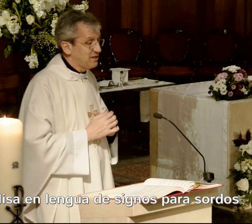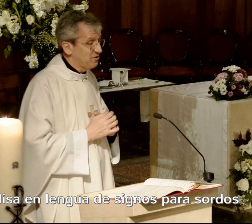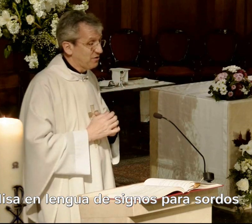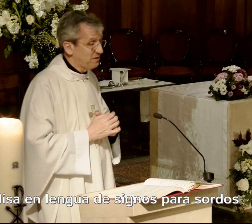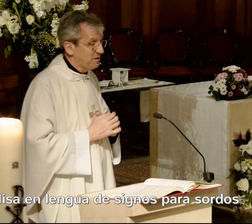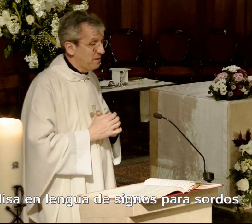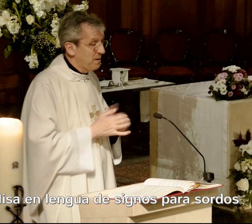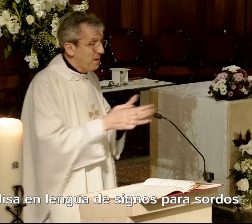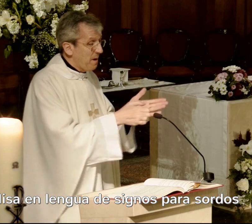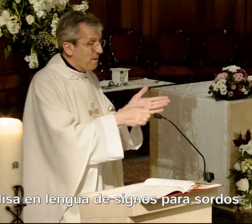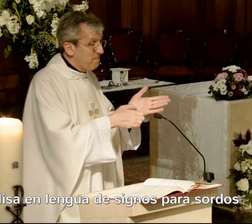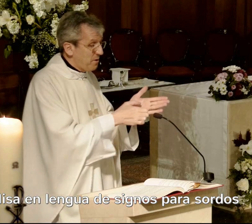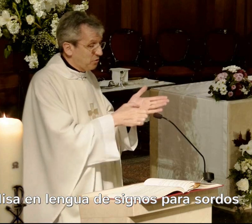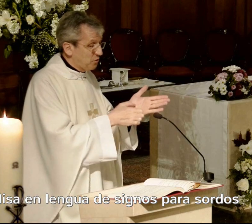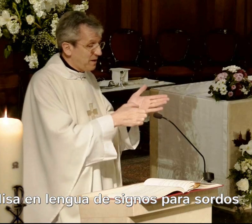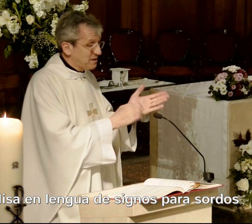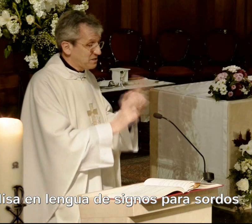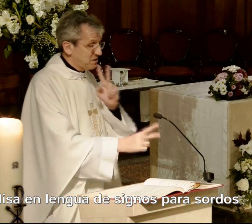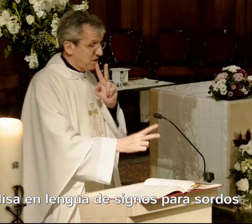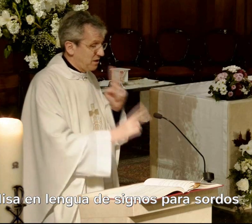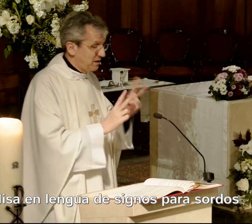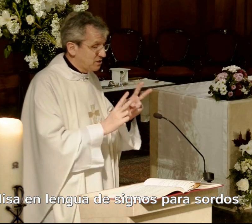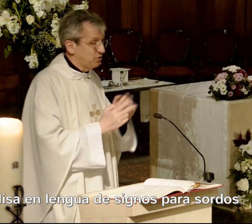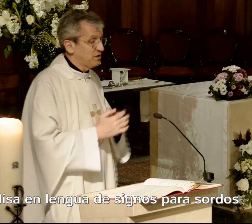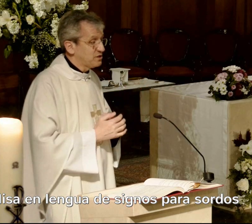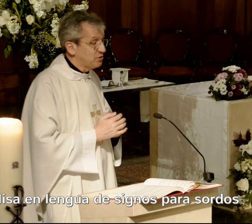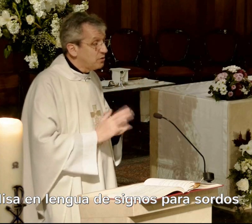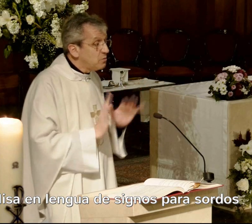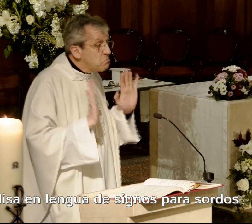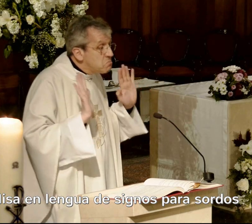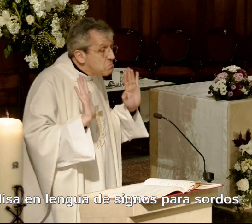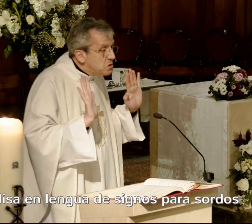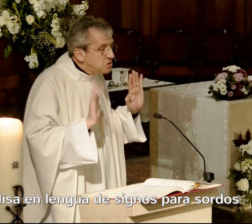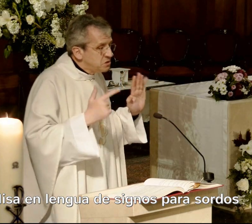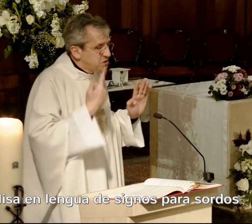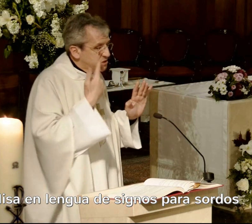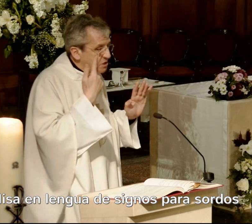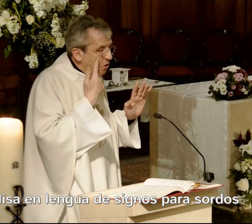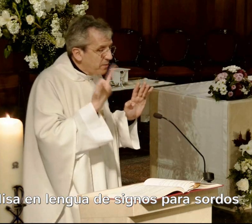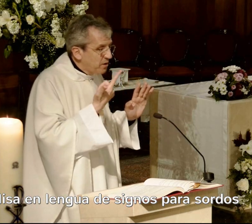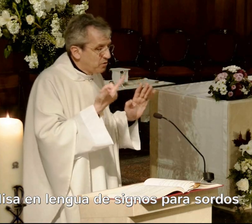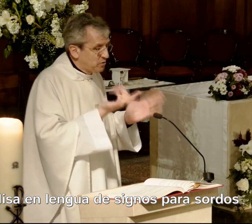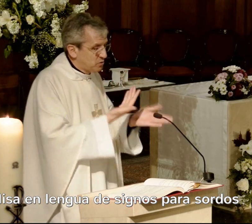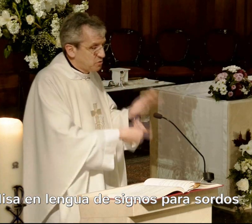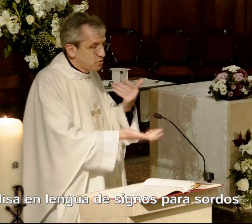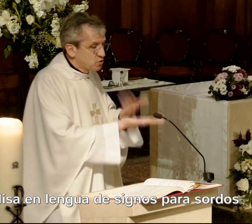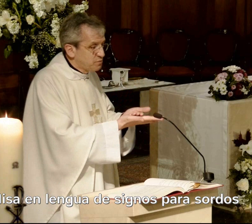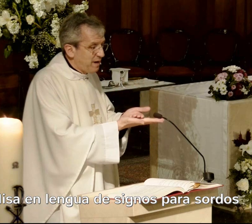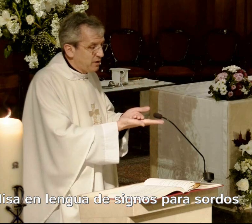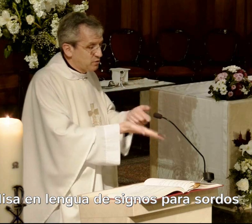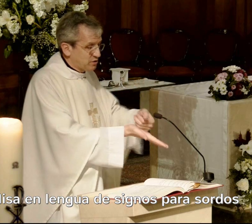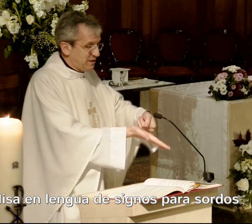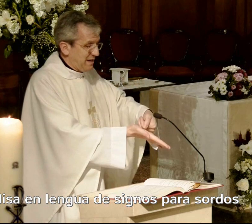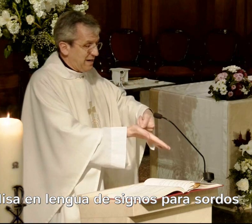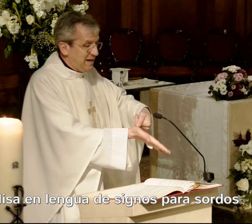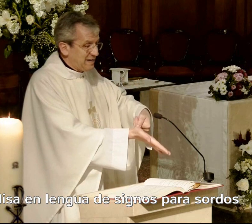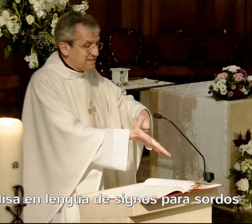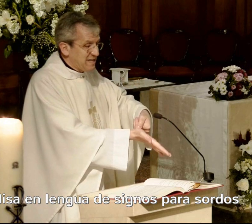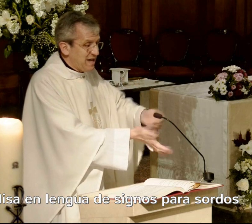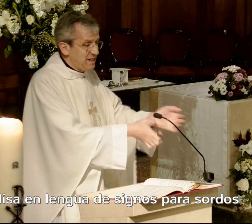Señor». Pero Tomás les contestó: «Si no veo sus manos la señal